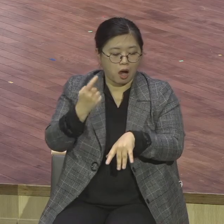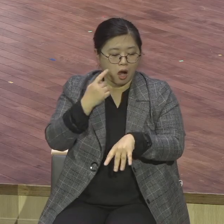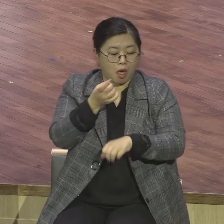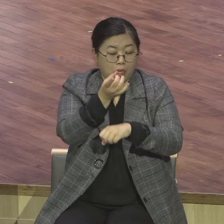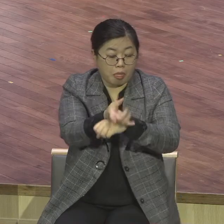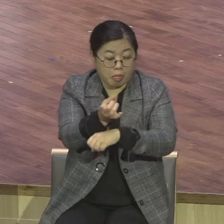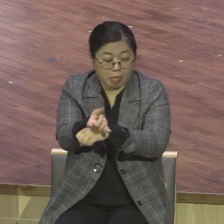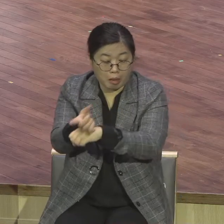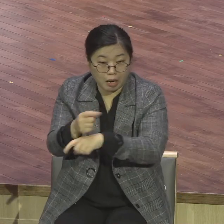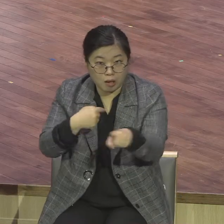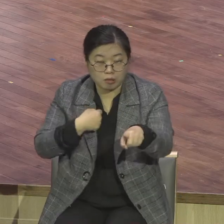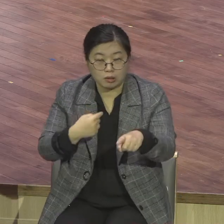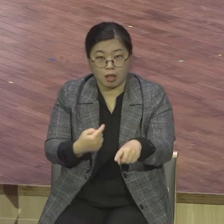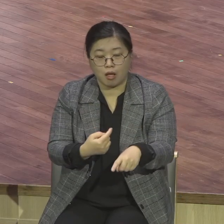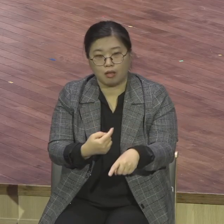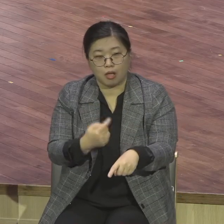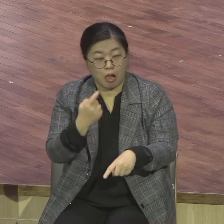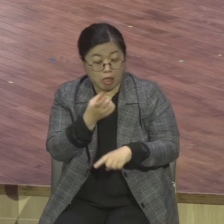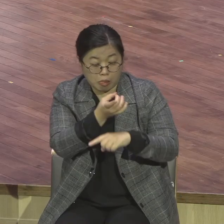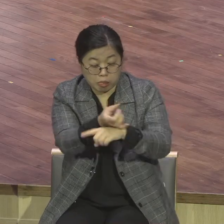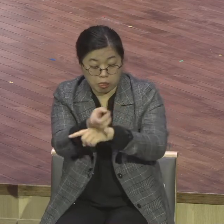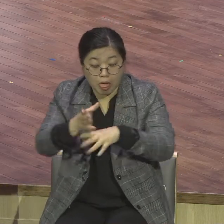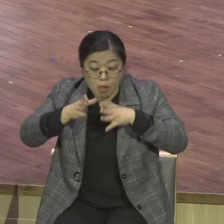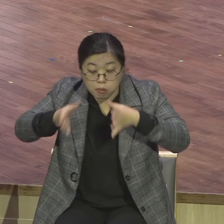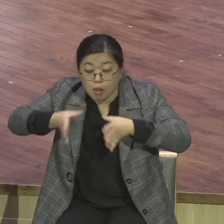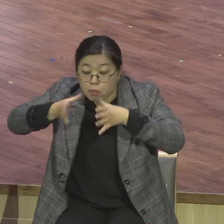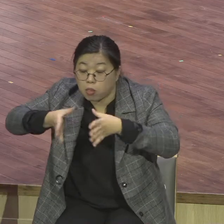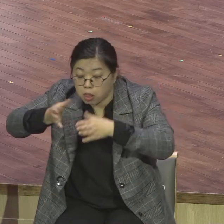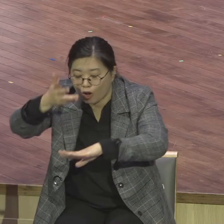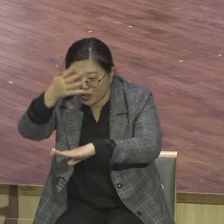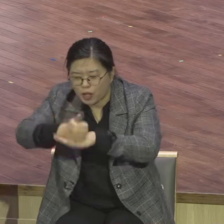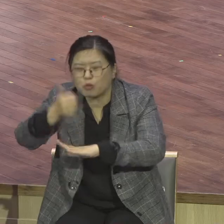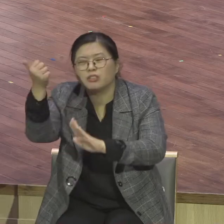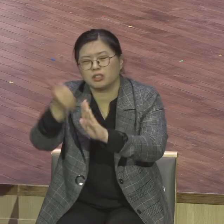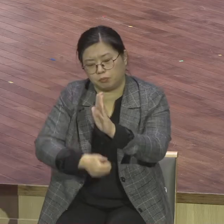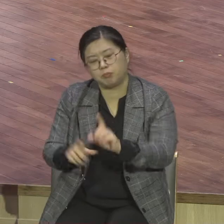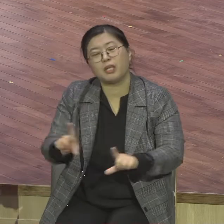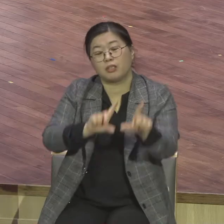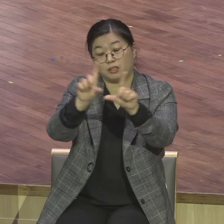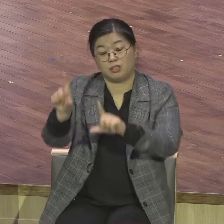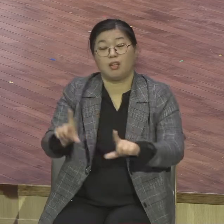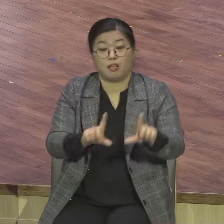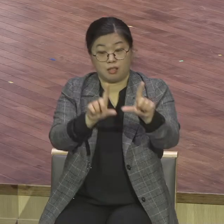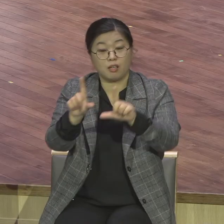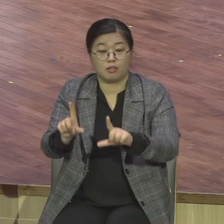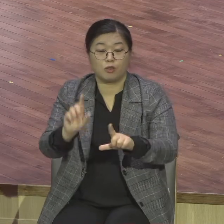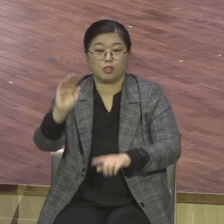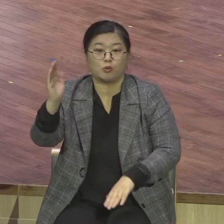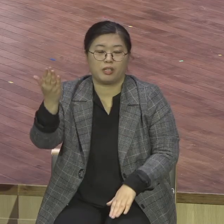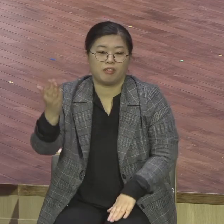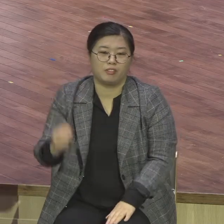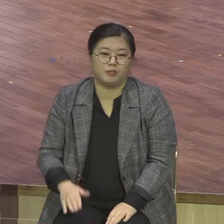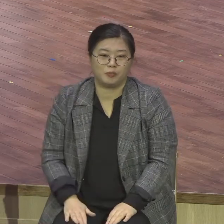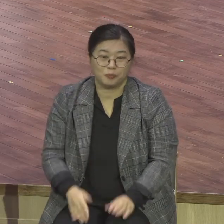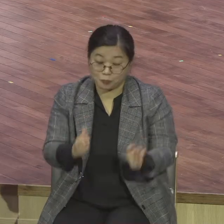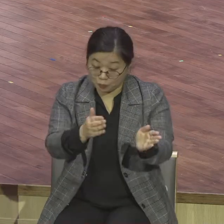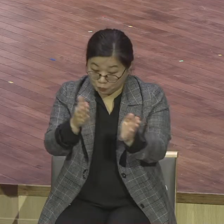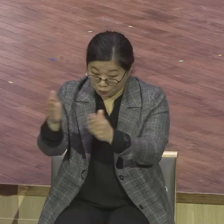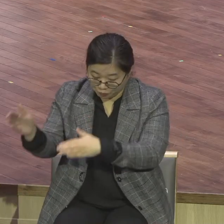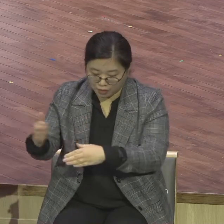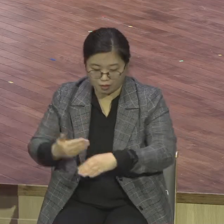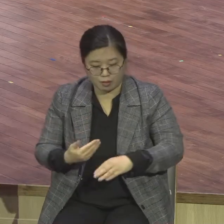흘리며 그냥 그렇게 패배하는. 이와 정반대로 하나님이 주시는 시험인